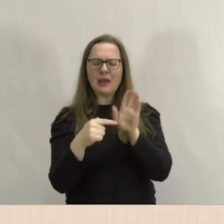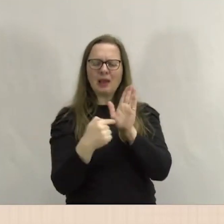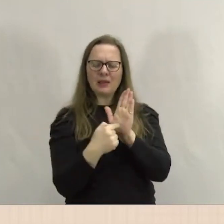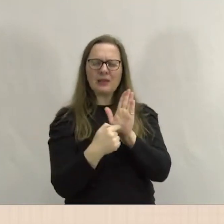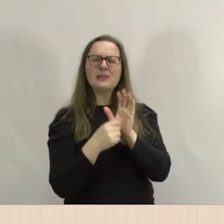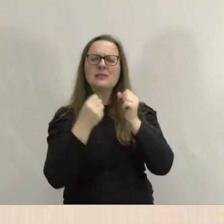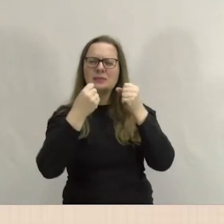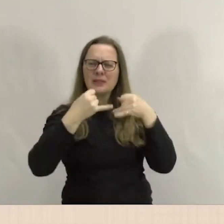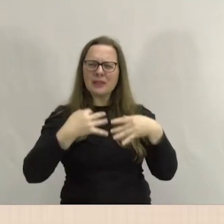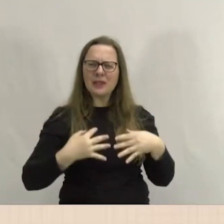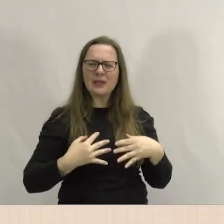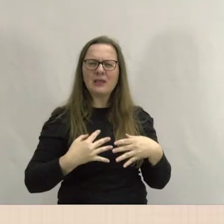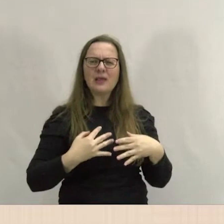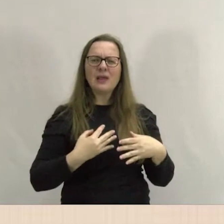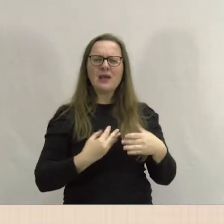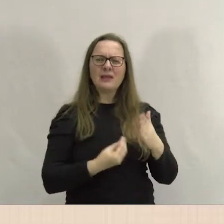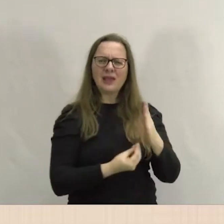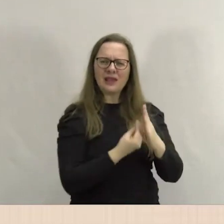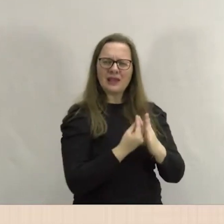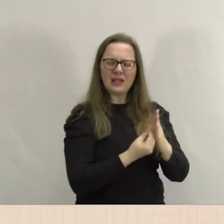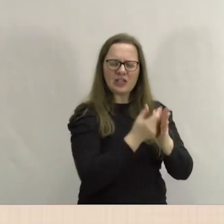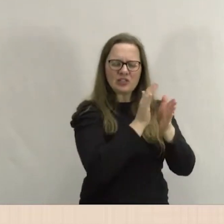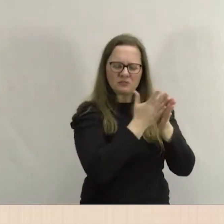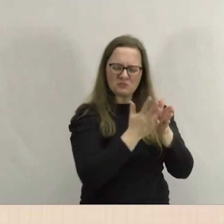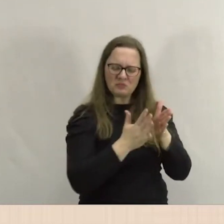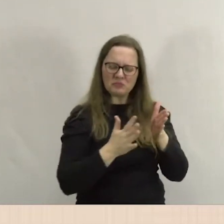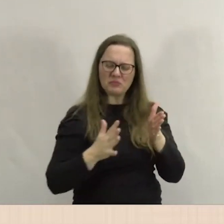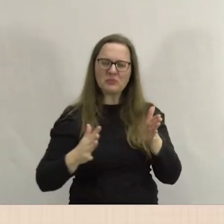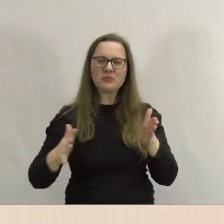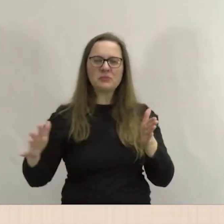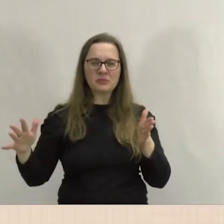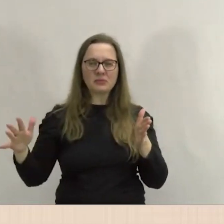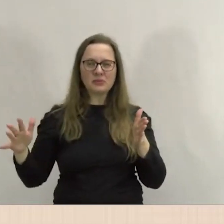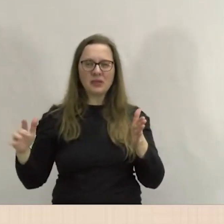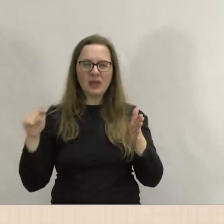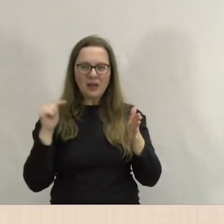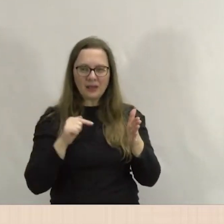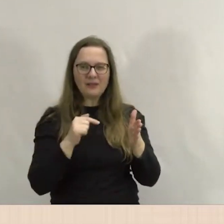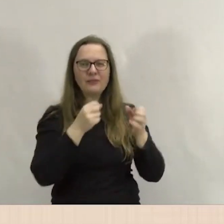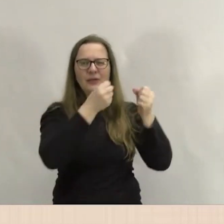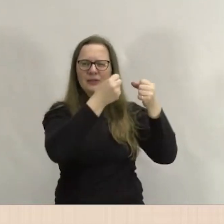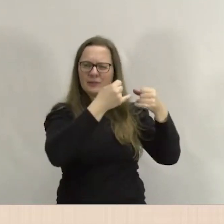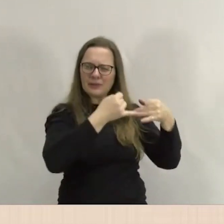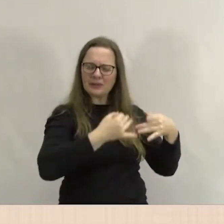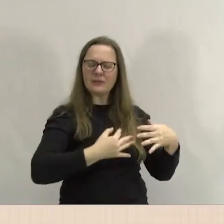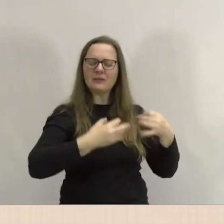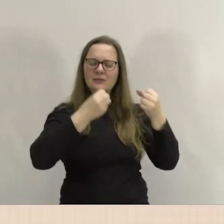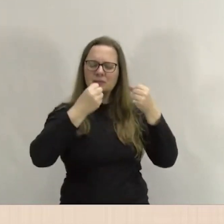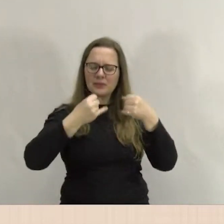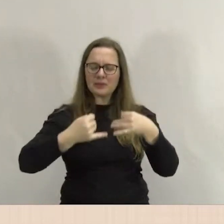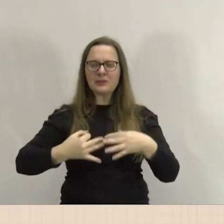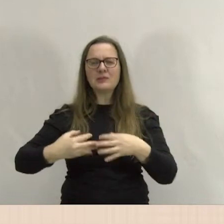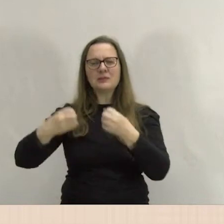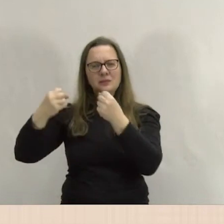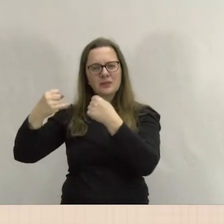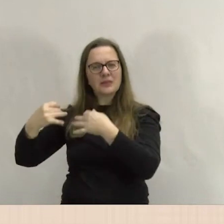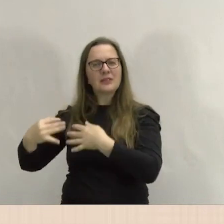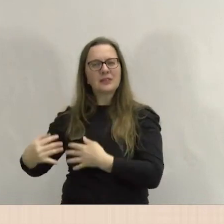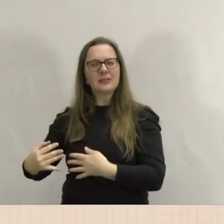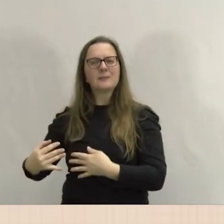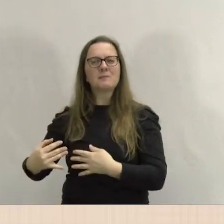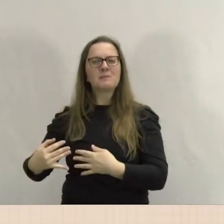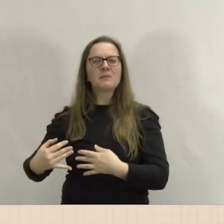sobre a história da igreja. Tem várias mensagens, só que eu parei na igreja